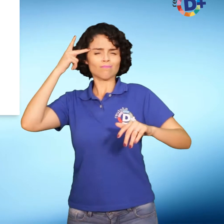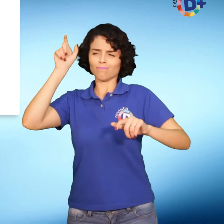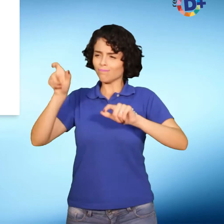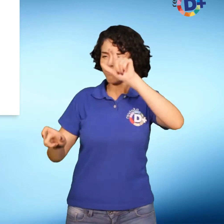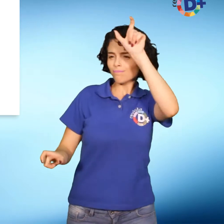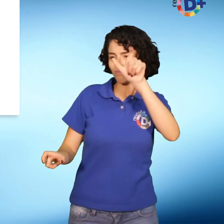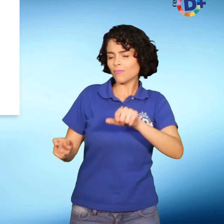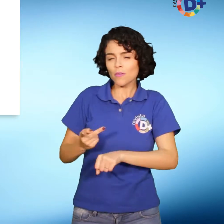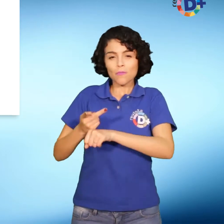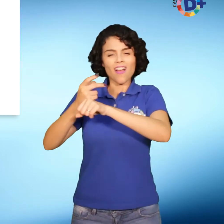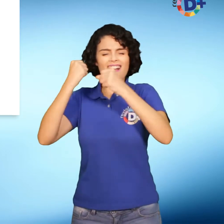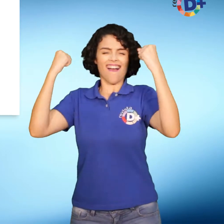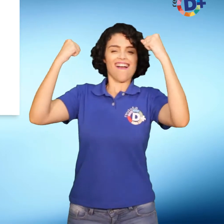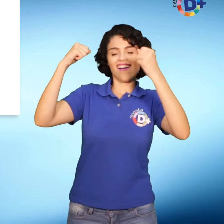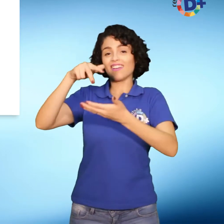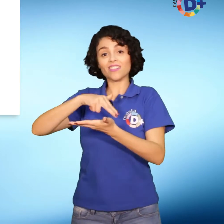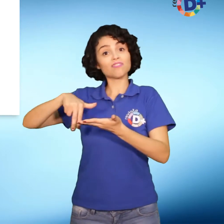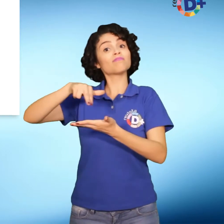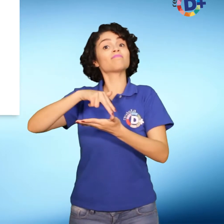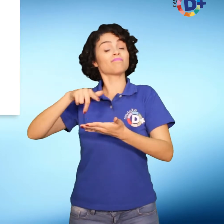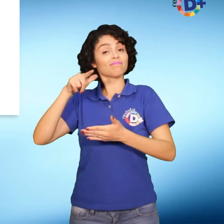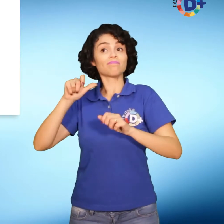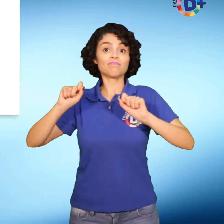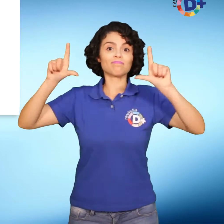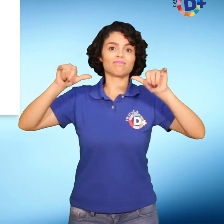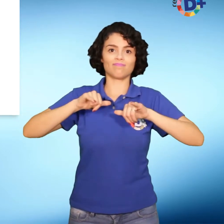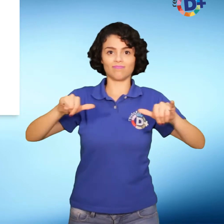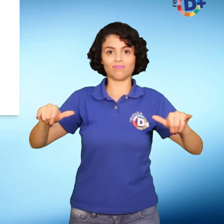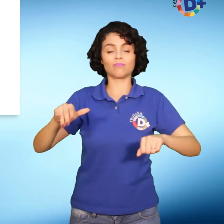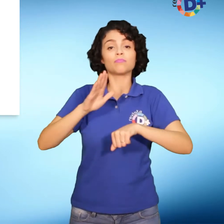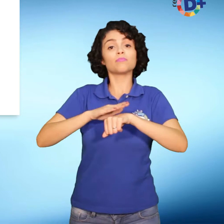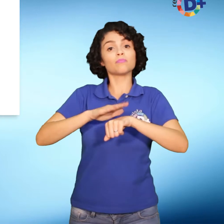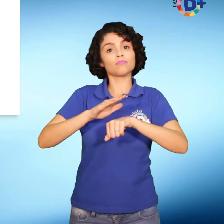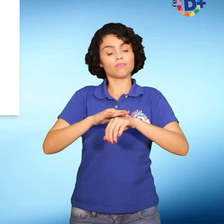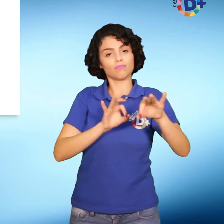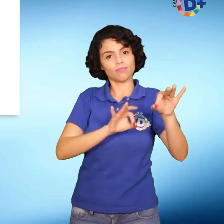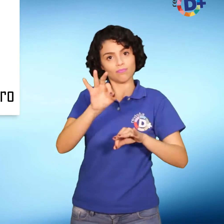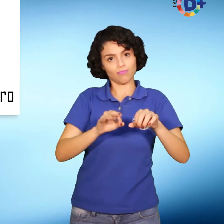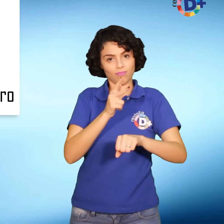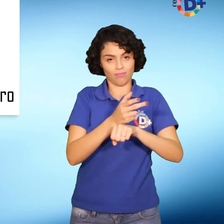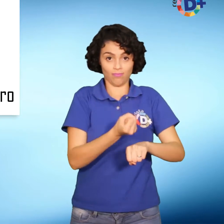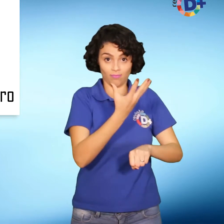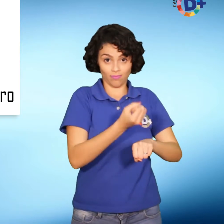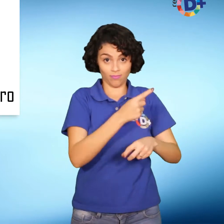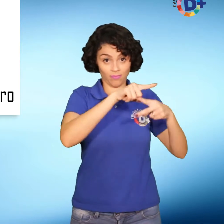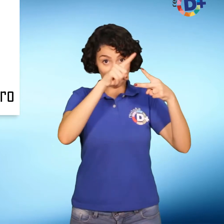ganhará espaço produzido em 2013 por bruno carneiro e daniel anai o